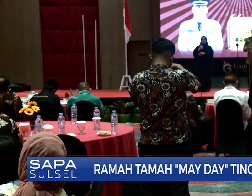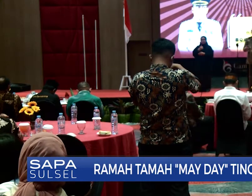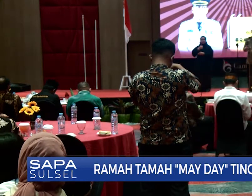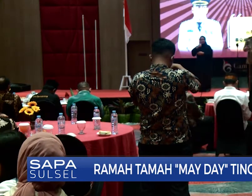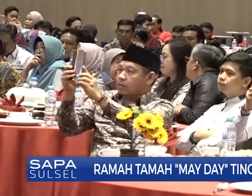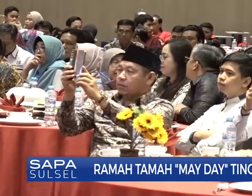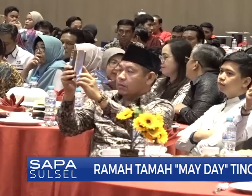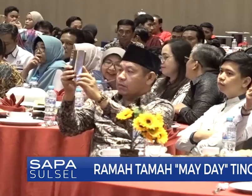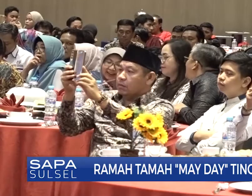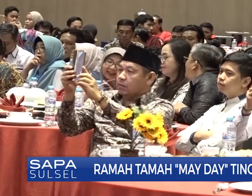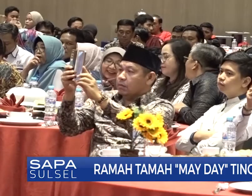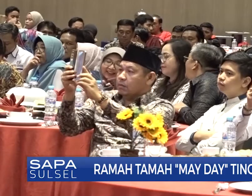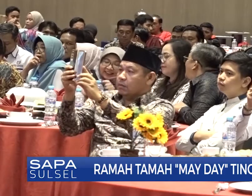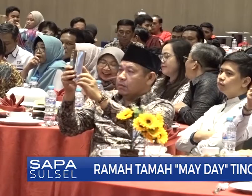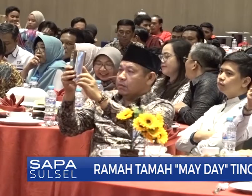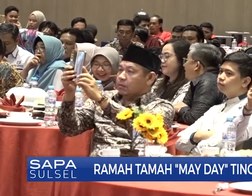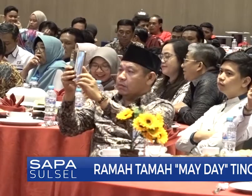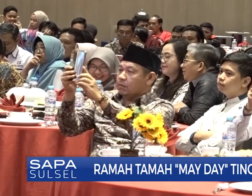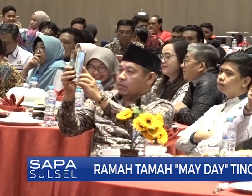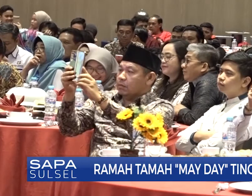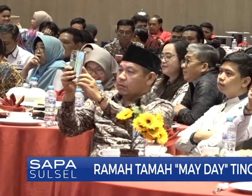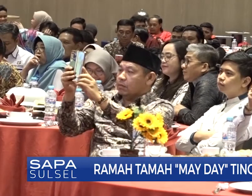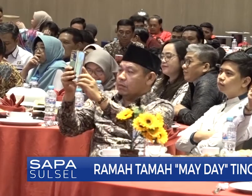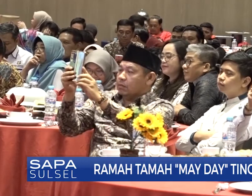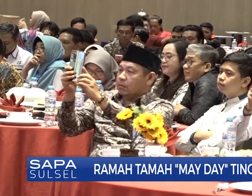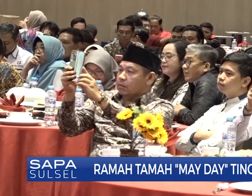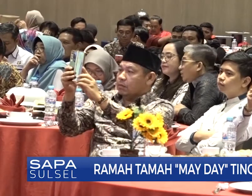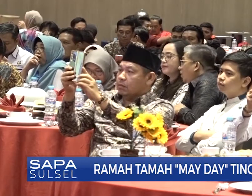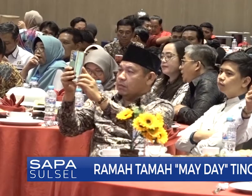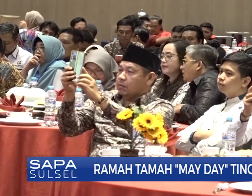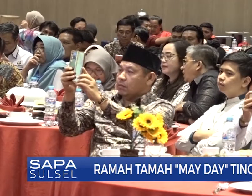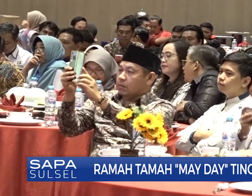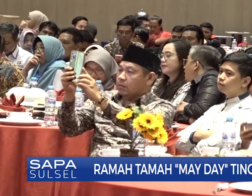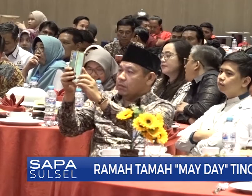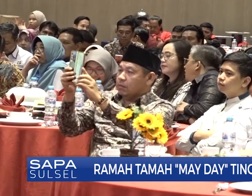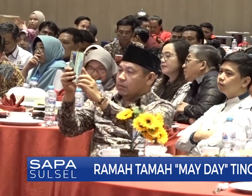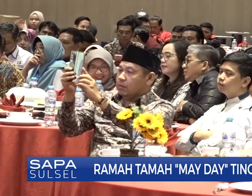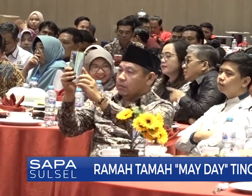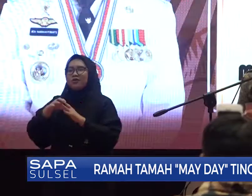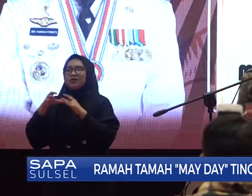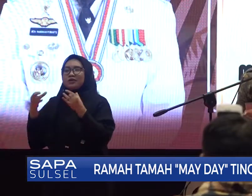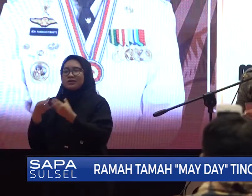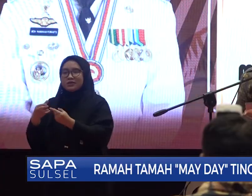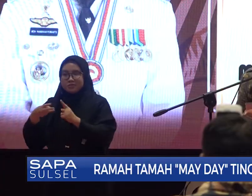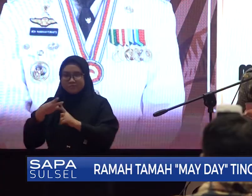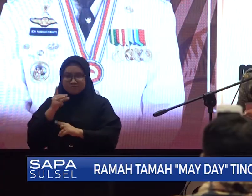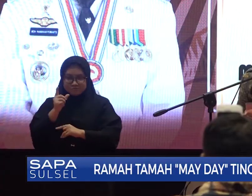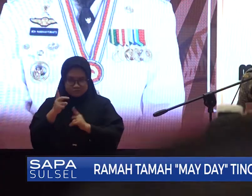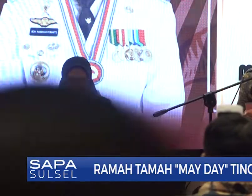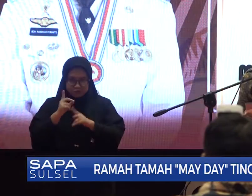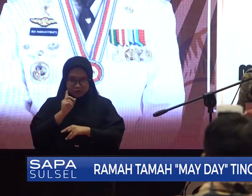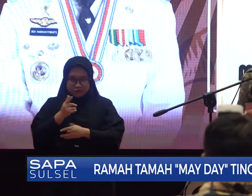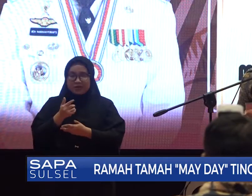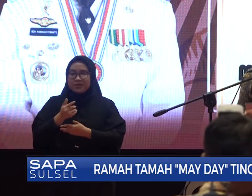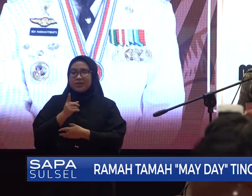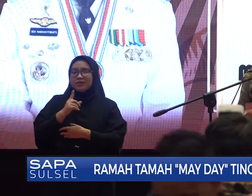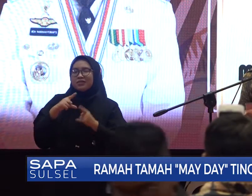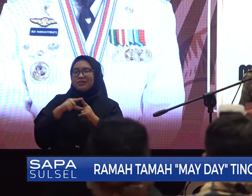pemerintah kota Makassar dan provinsi Sulawesi Selatan seluruh organisasi buru dan tentunya